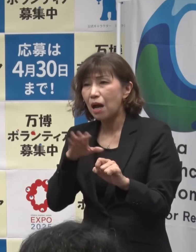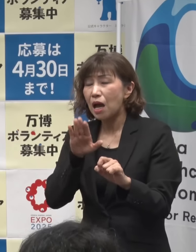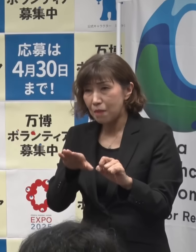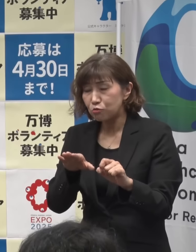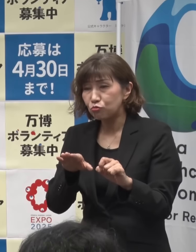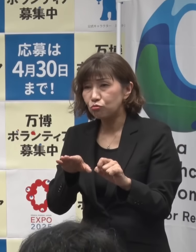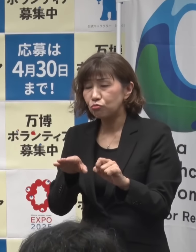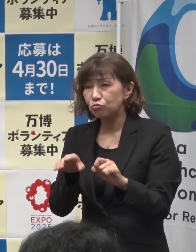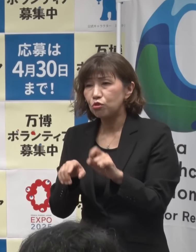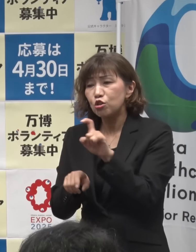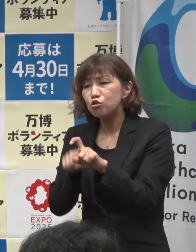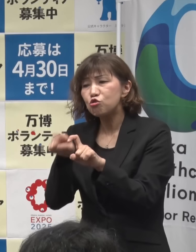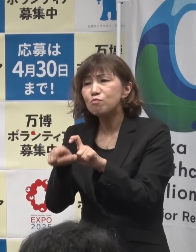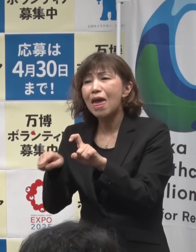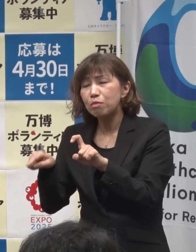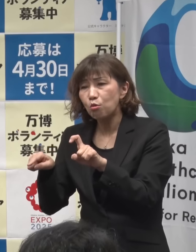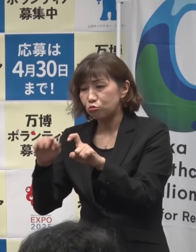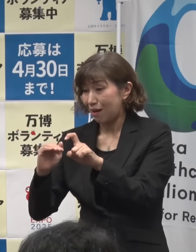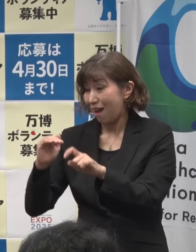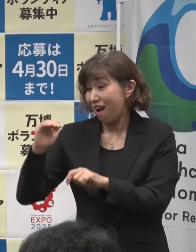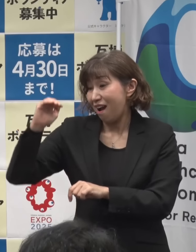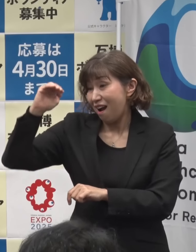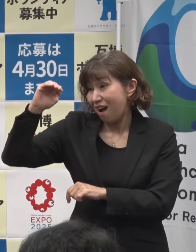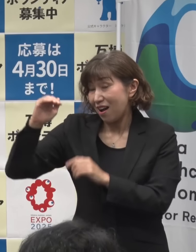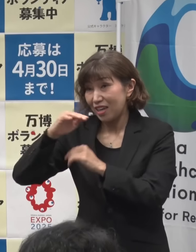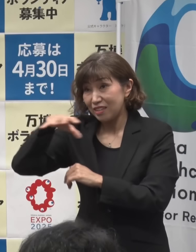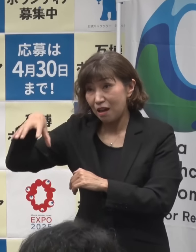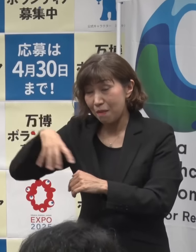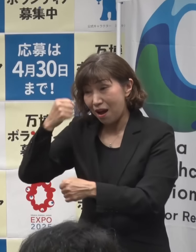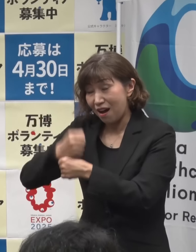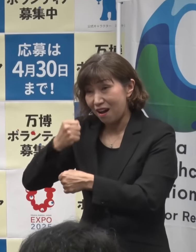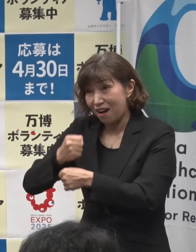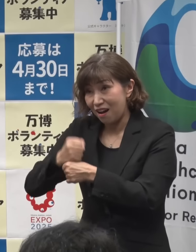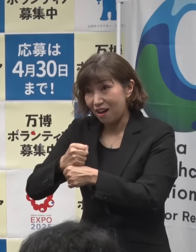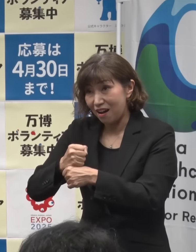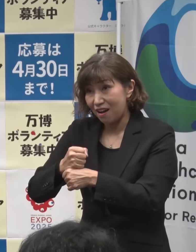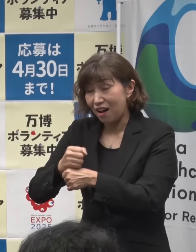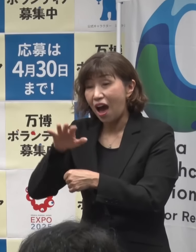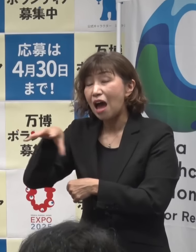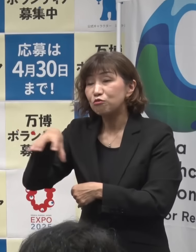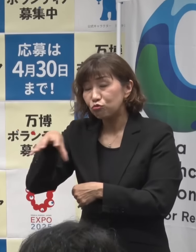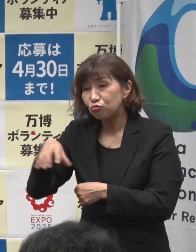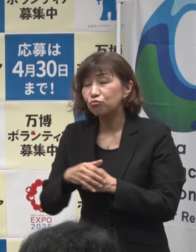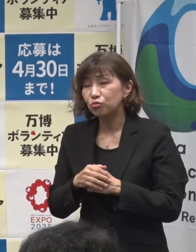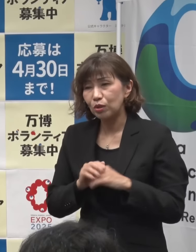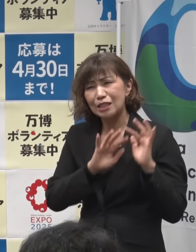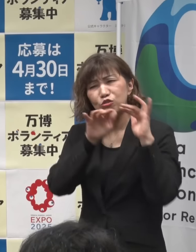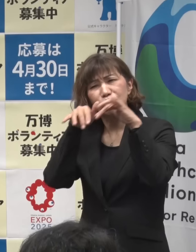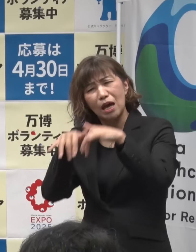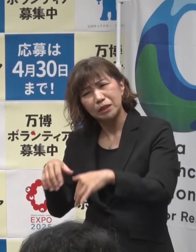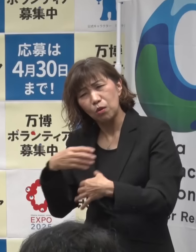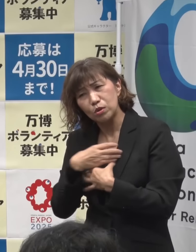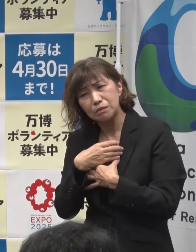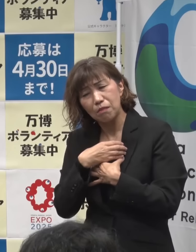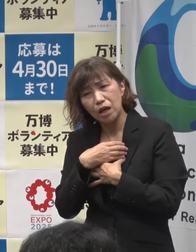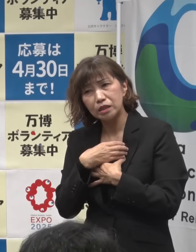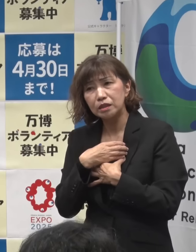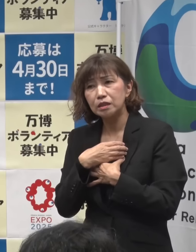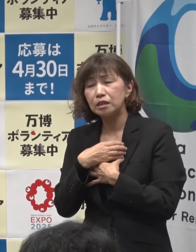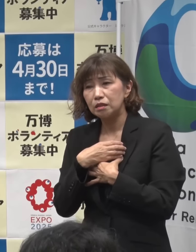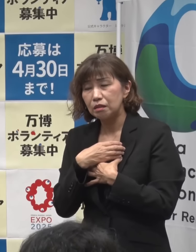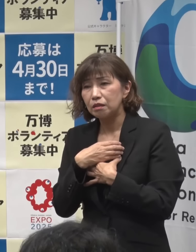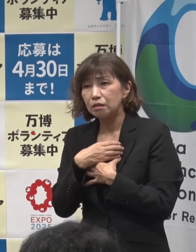あの海面から10メートルの非常に高いところに作ってますから、まあ、その時はあの津波の心配はおそらくはあの大阪の湾岸の内